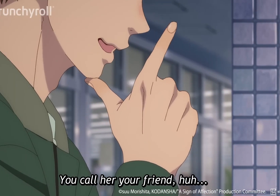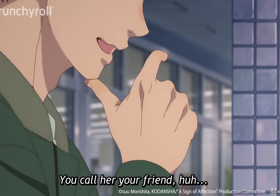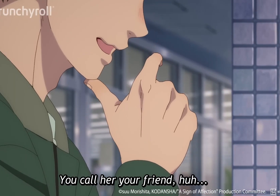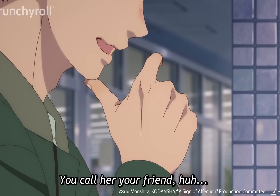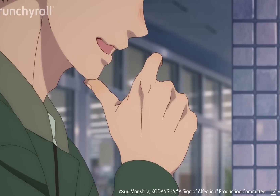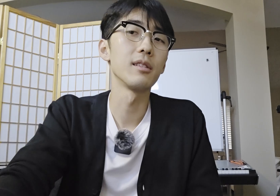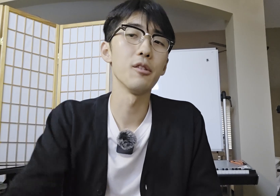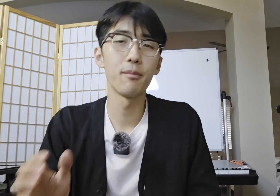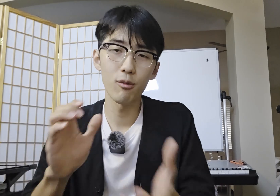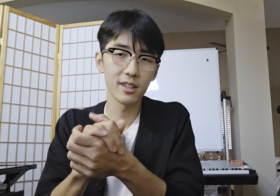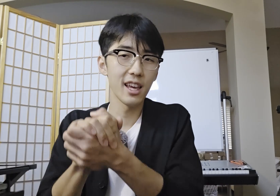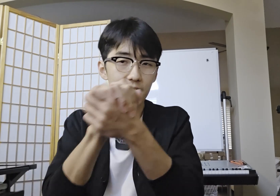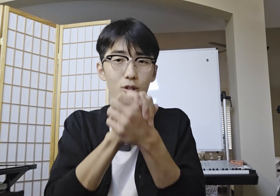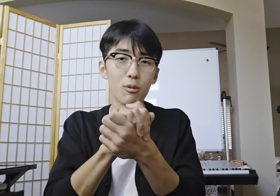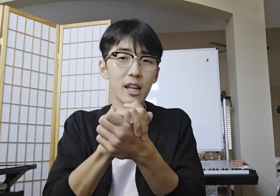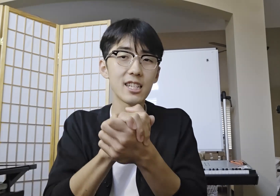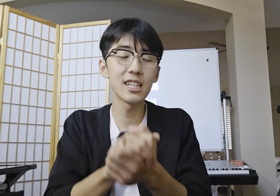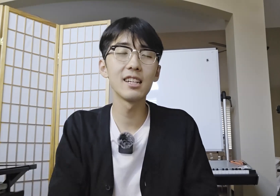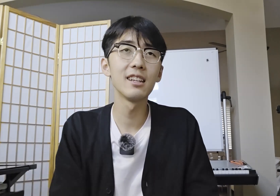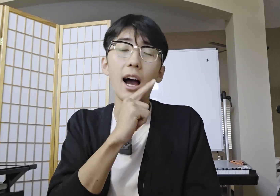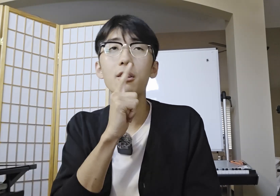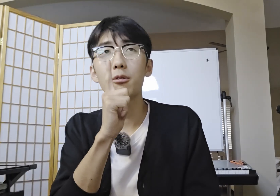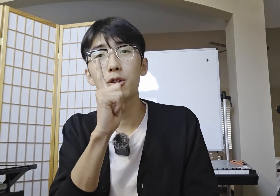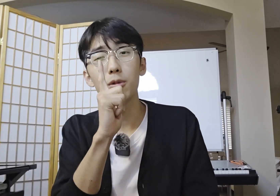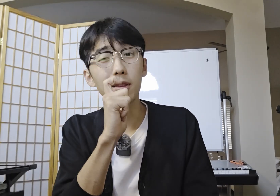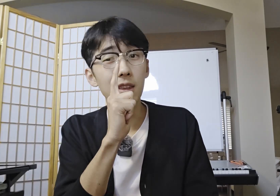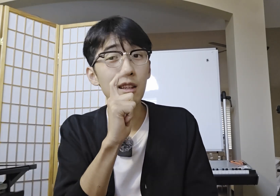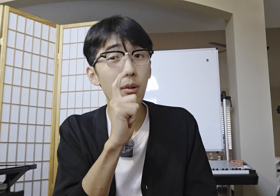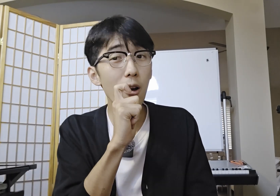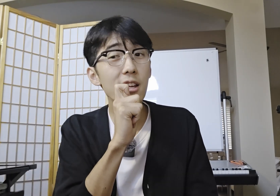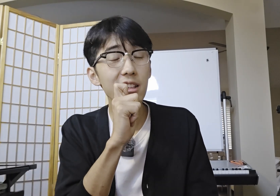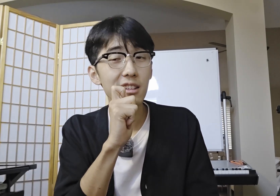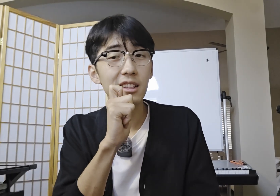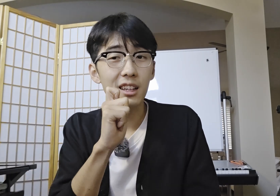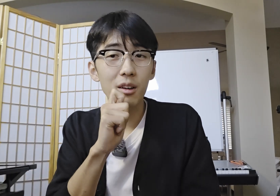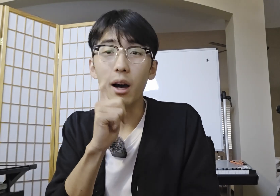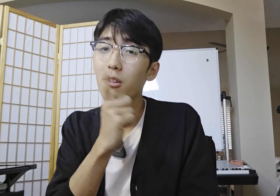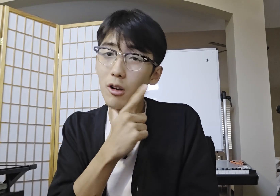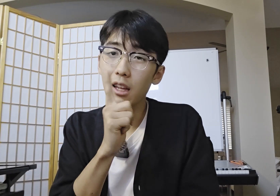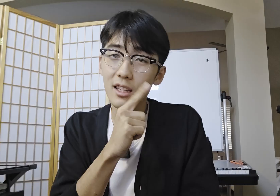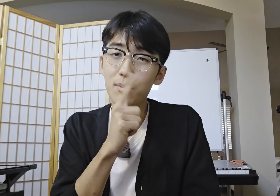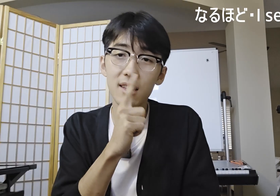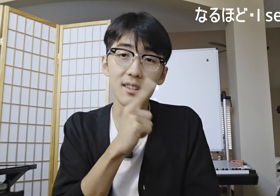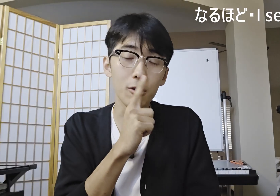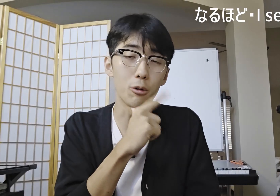ねえ。 So once again, tomodachi. I don't know what this part is, but I do know that this means